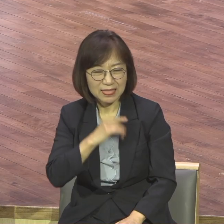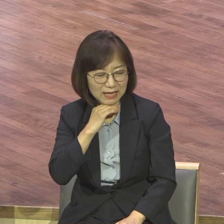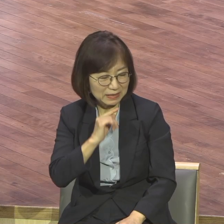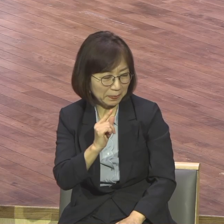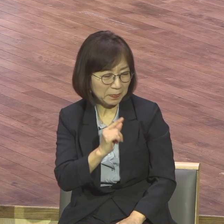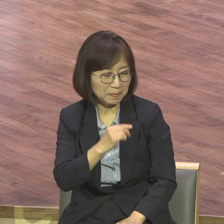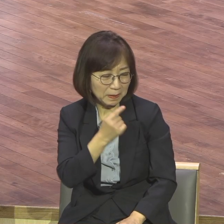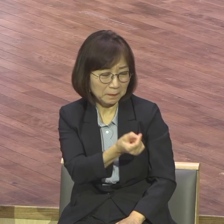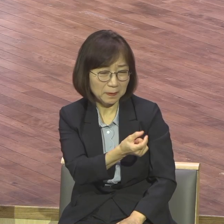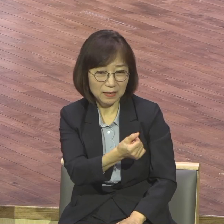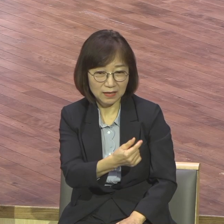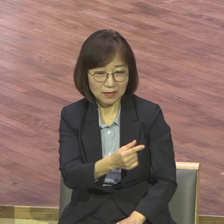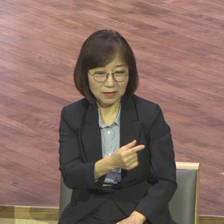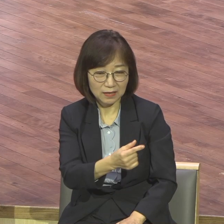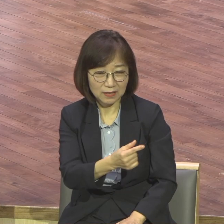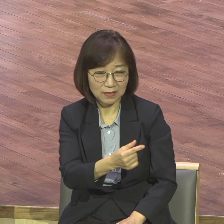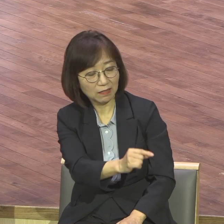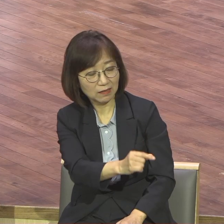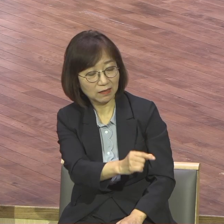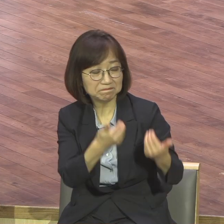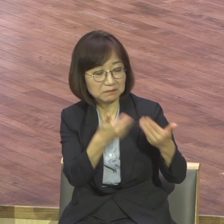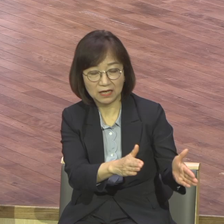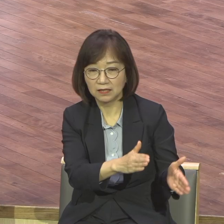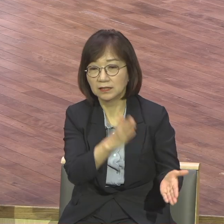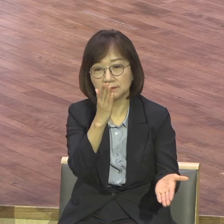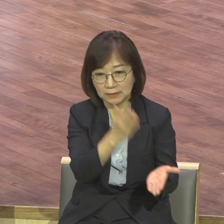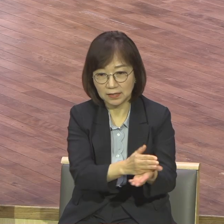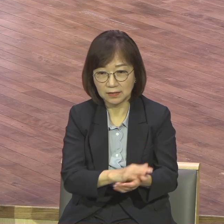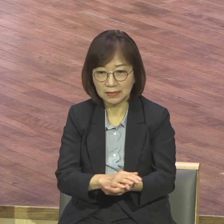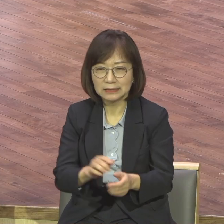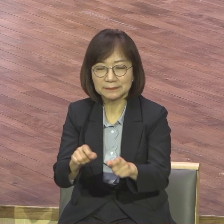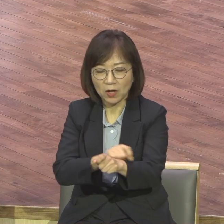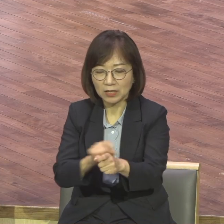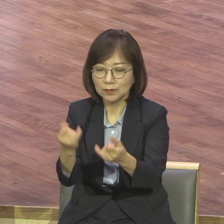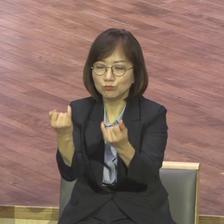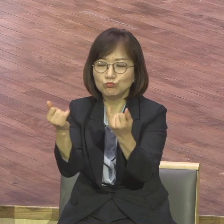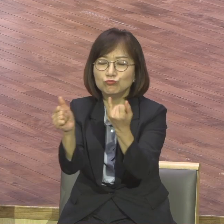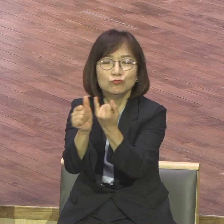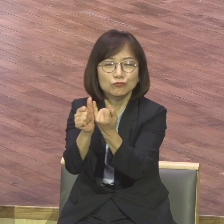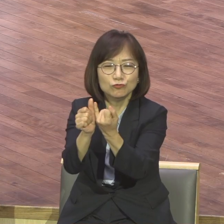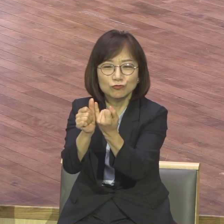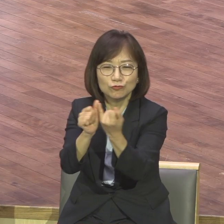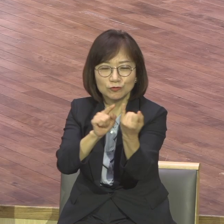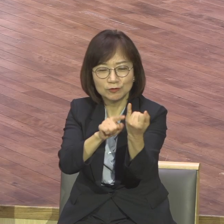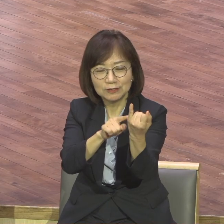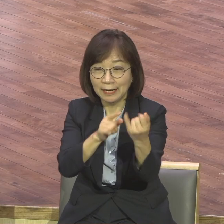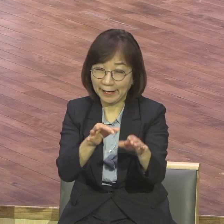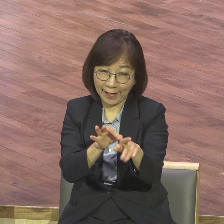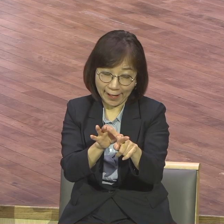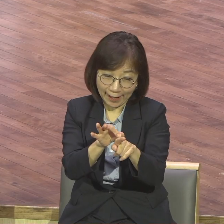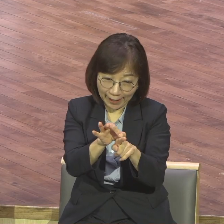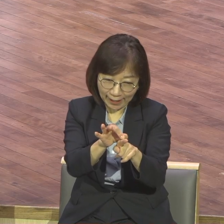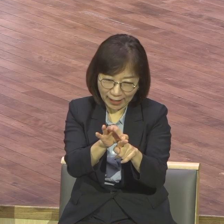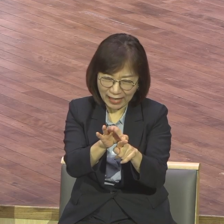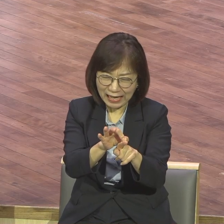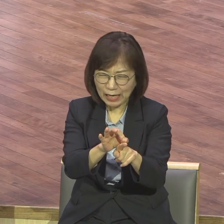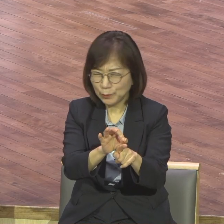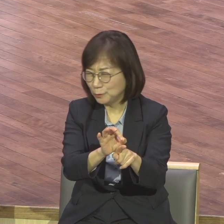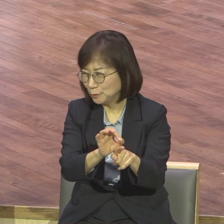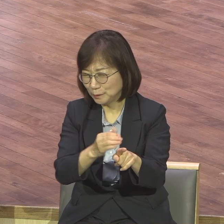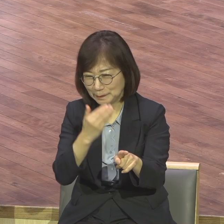남편, 아내 말 아주 조심해야 돼요. 들어줘야 돼요. 부담스럽고 힘들어도 들어줘야